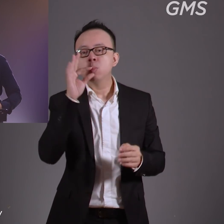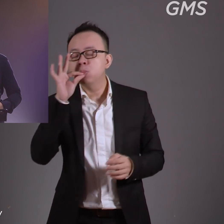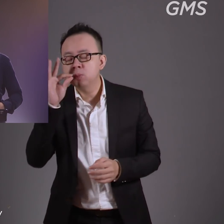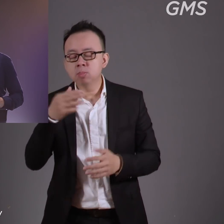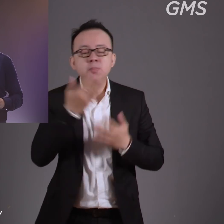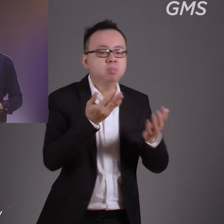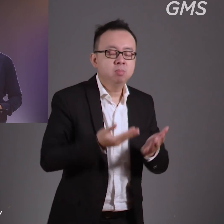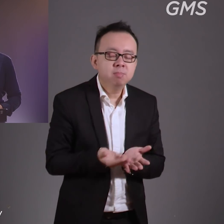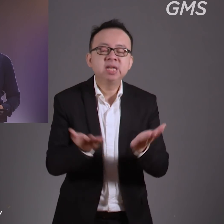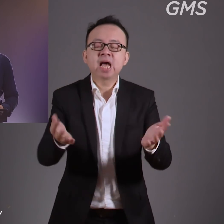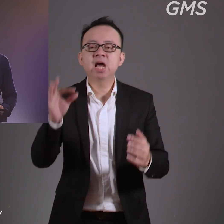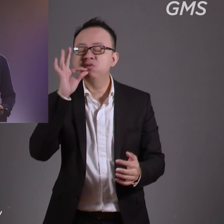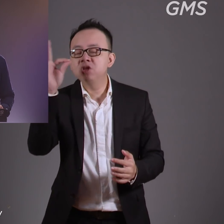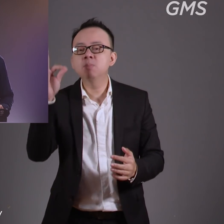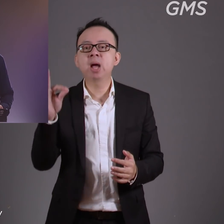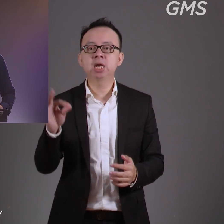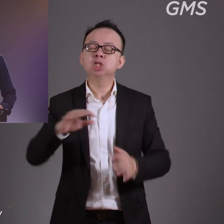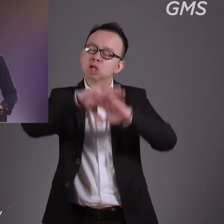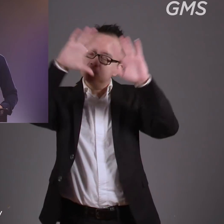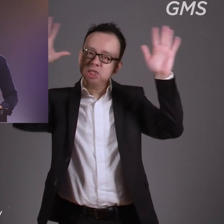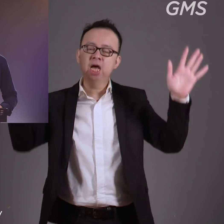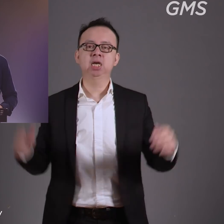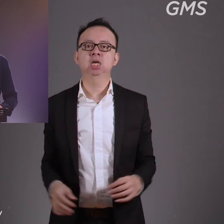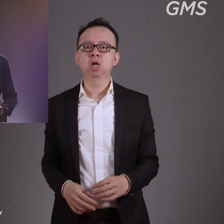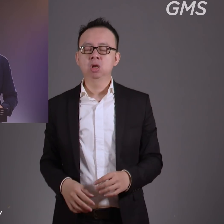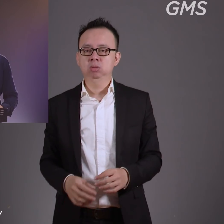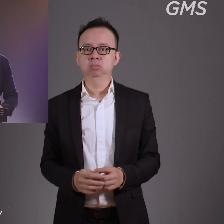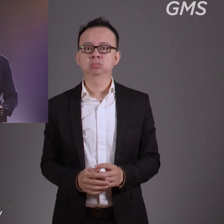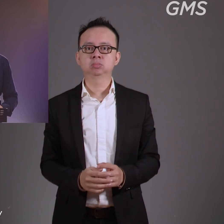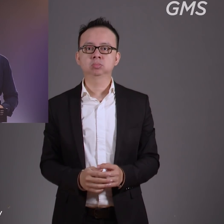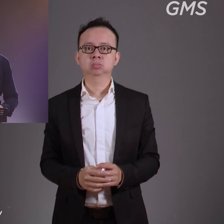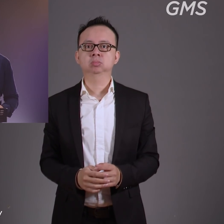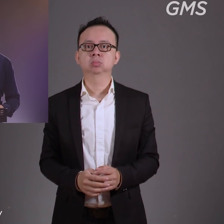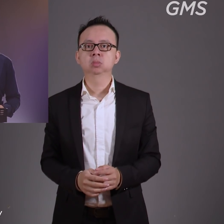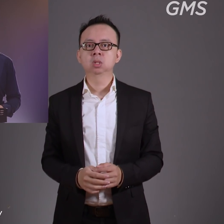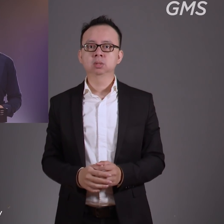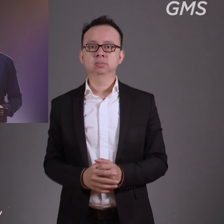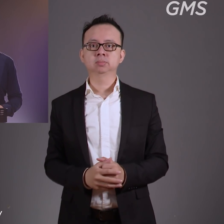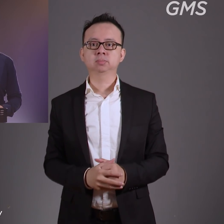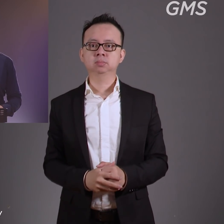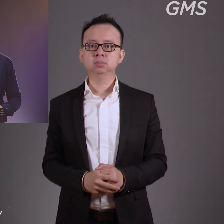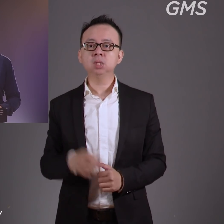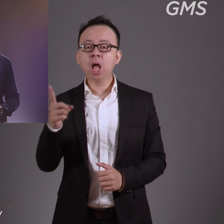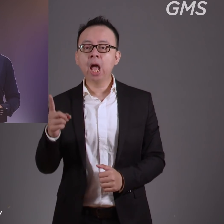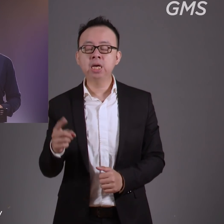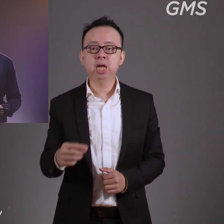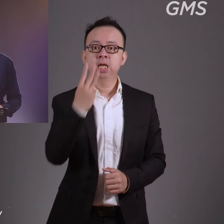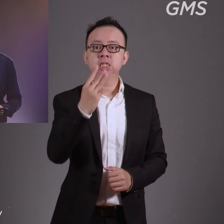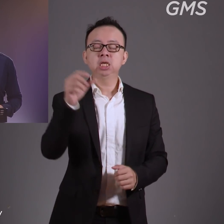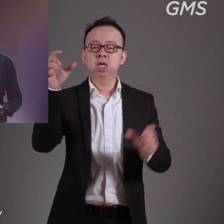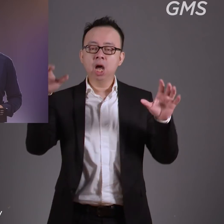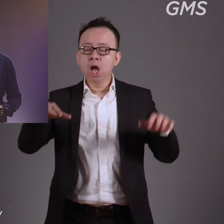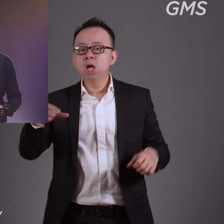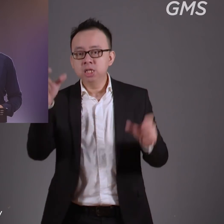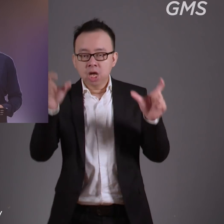menginjili seluruh dunia meskipun dia tidak menuai satupun jiwa di altar kolnya kecuali Nabi Nuh dan istrinya dan 3 orang anaknya, 3 orang